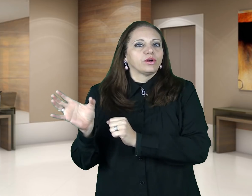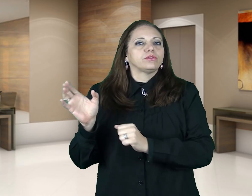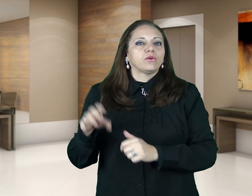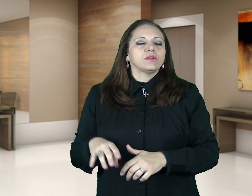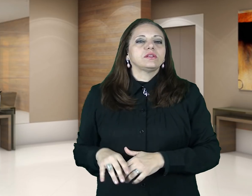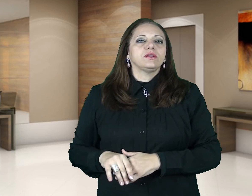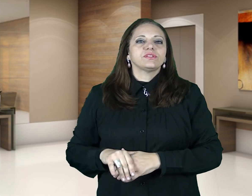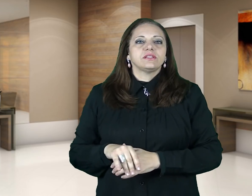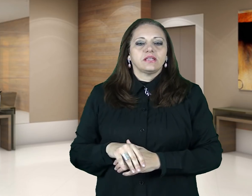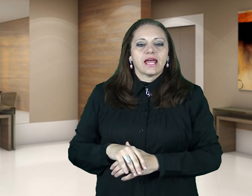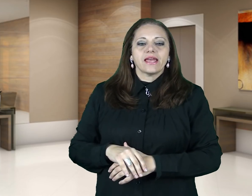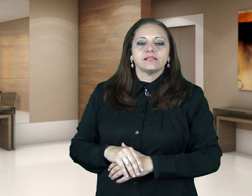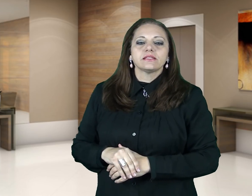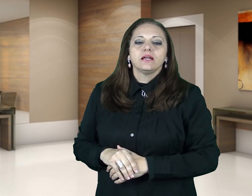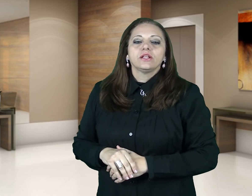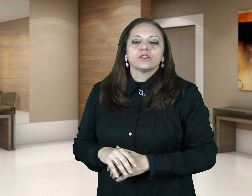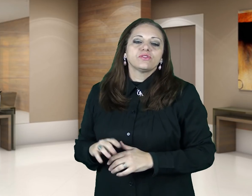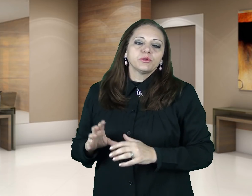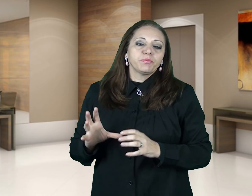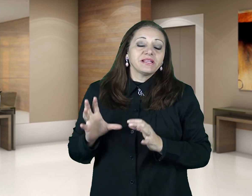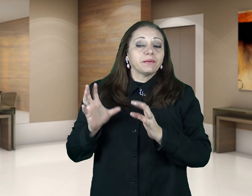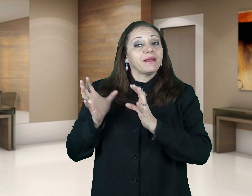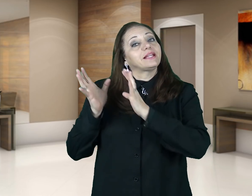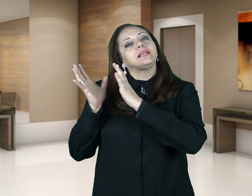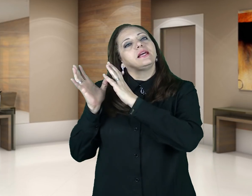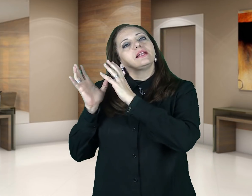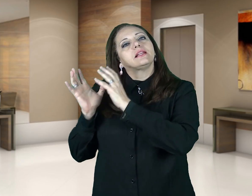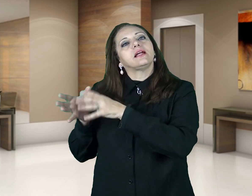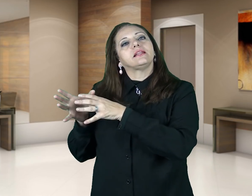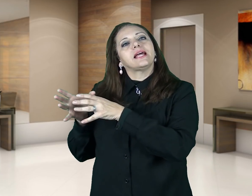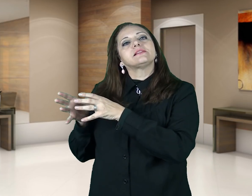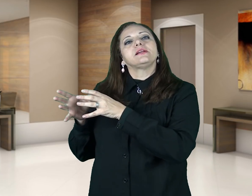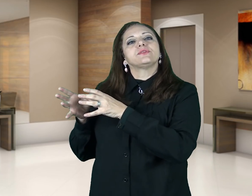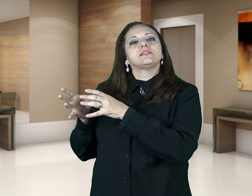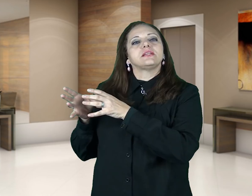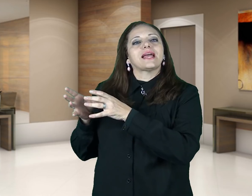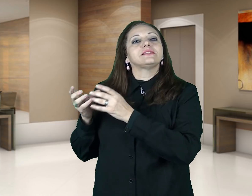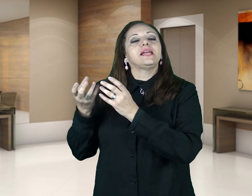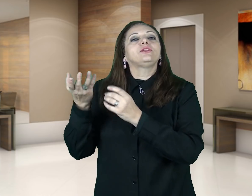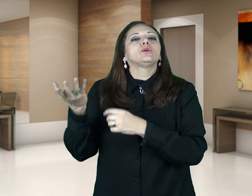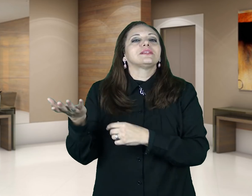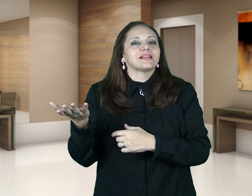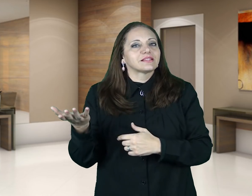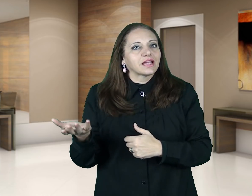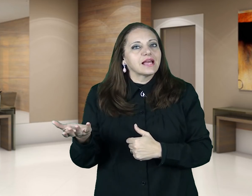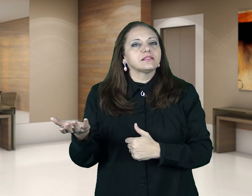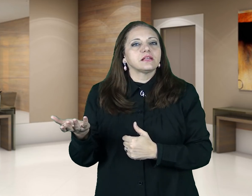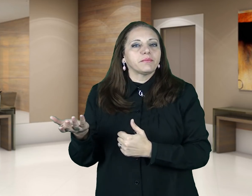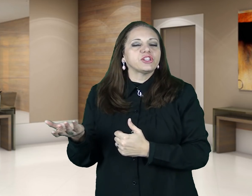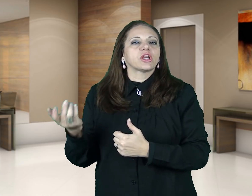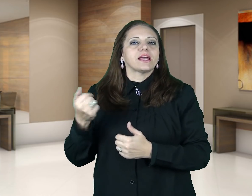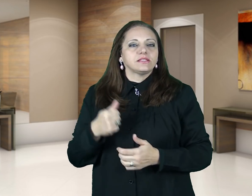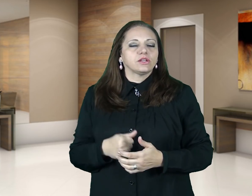comparatório com as línguas de sinais, nós vamos perceber que nas línguas de sinais nem todas as classes gramaticais que